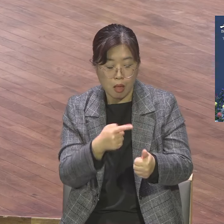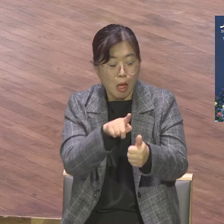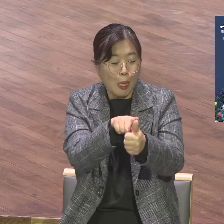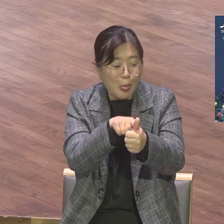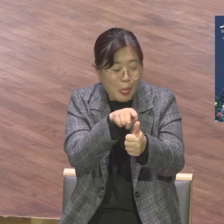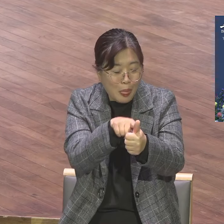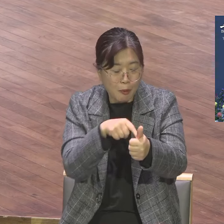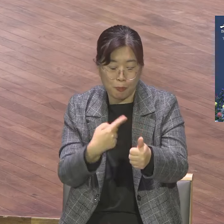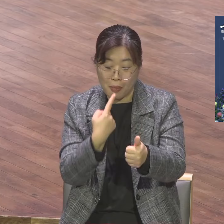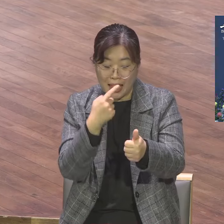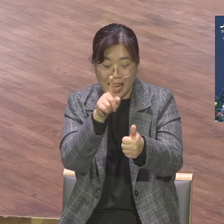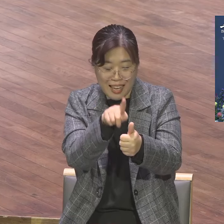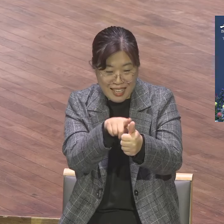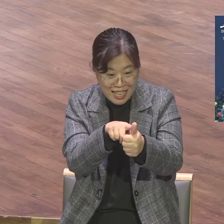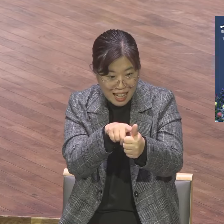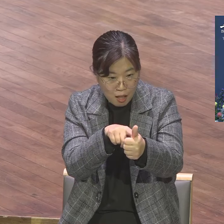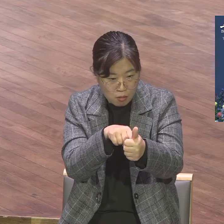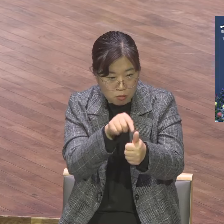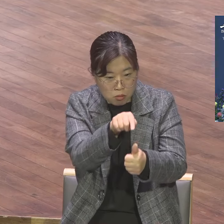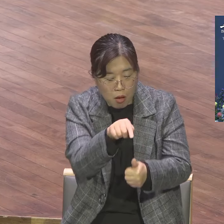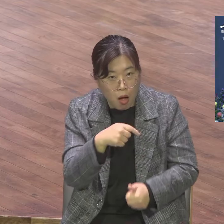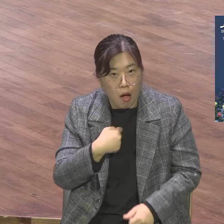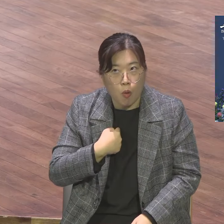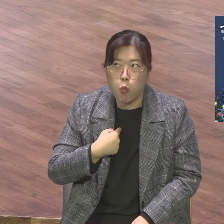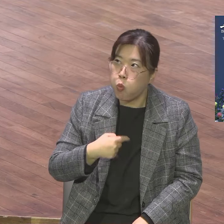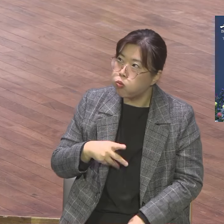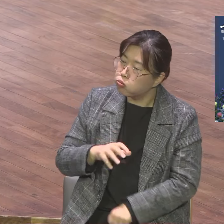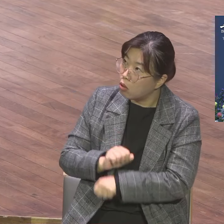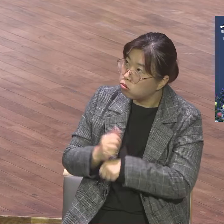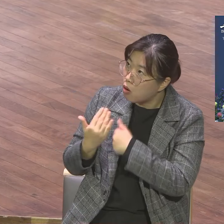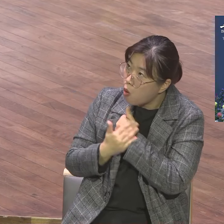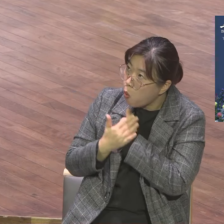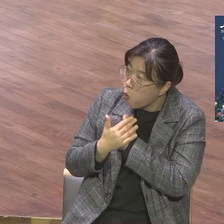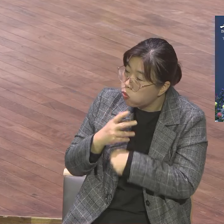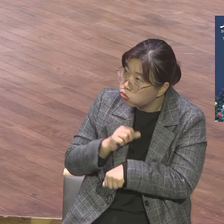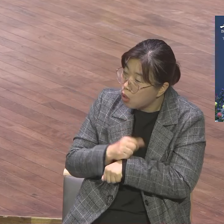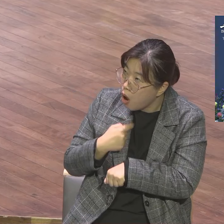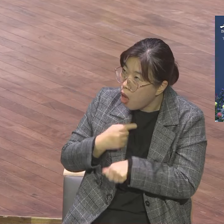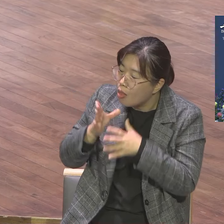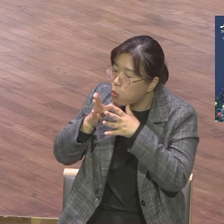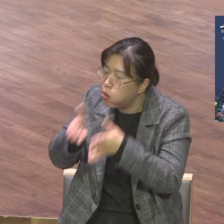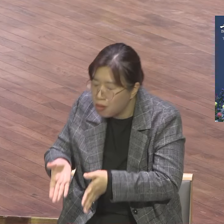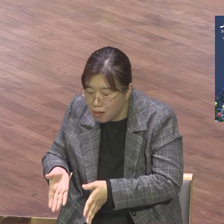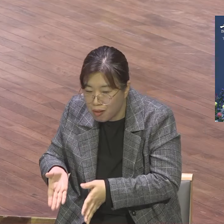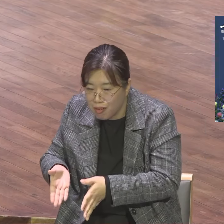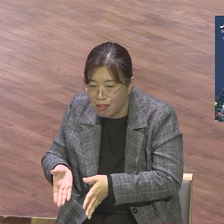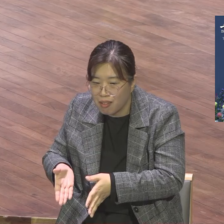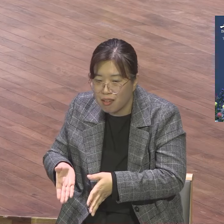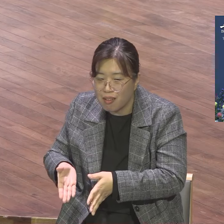겁니다. 사탄이 그렇게 한다는 거예요. 그래서 거의 사람들이 다 속아버려요.